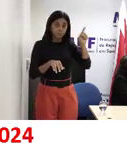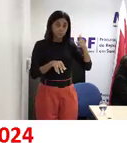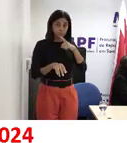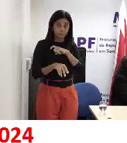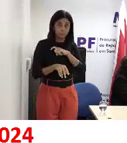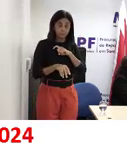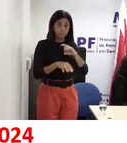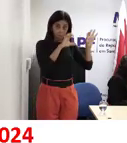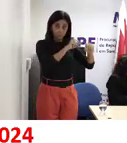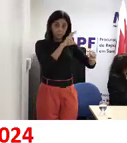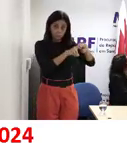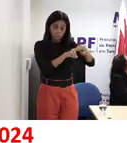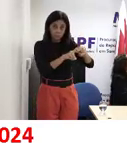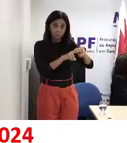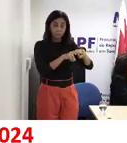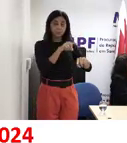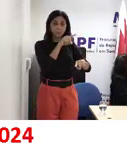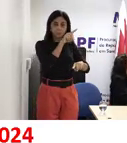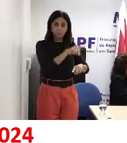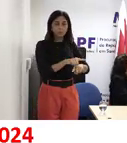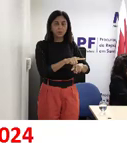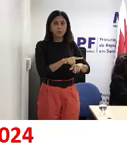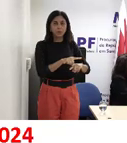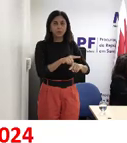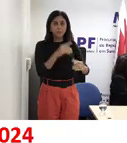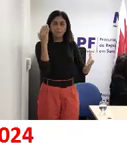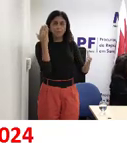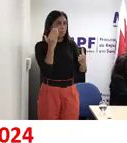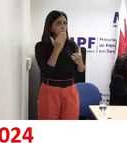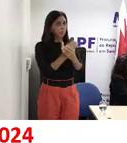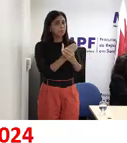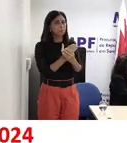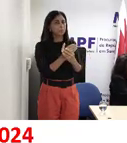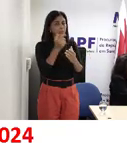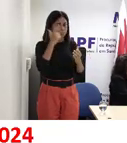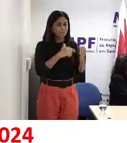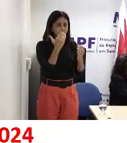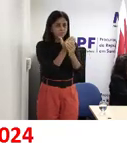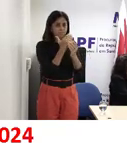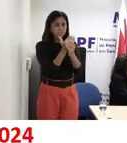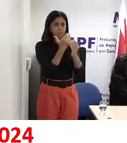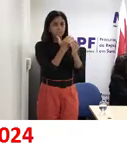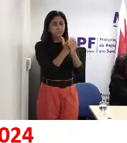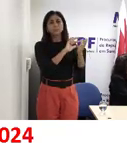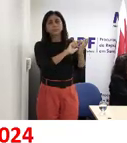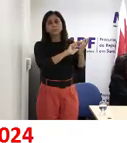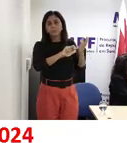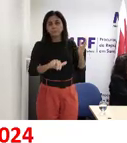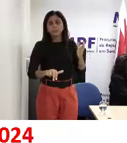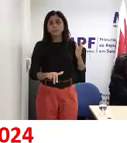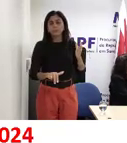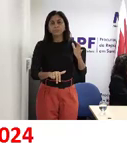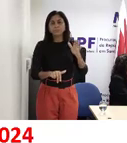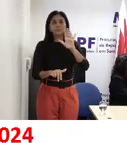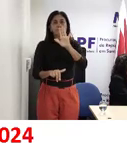aqui então temos a comercialização que é comercializar né os vídeos Observe aqui mais uma vez que o próprio Estatuto da Criança adolescente